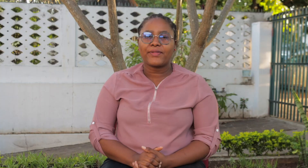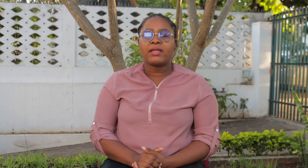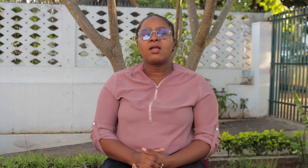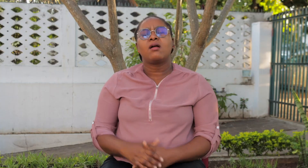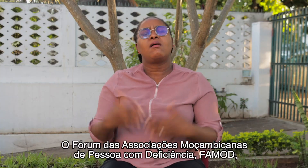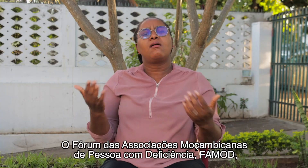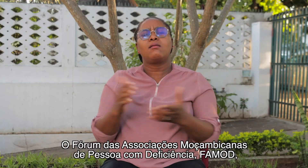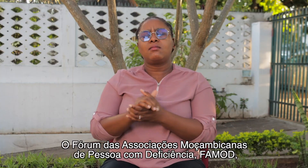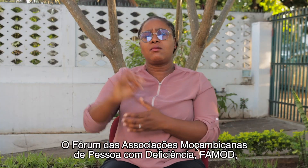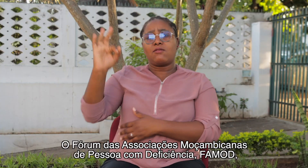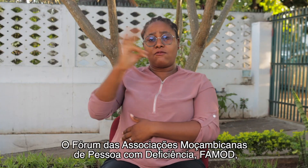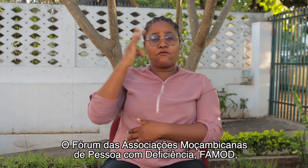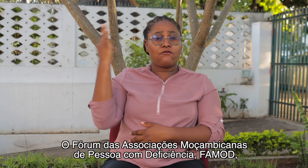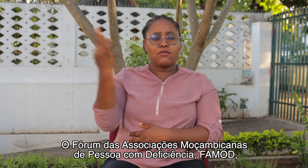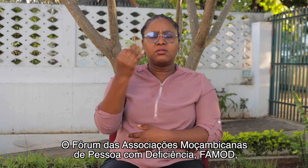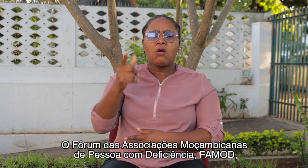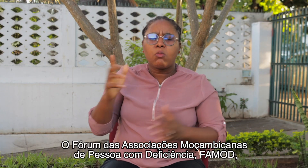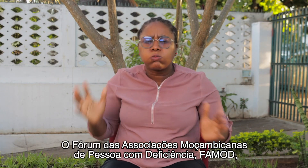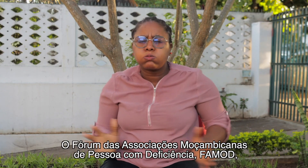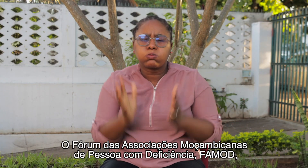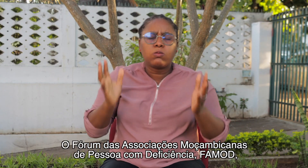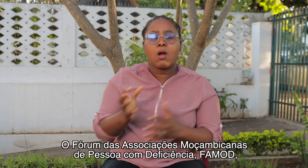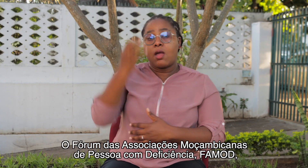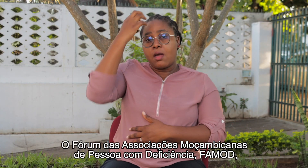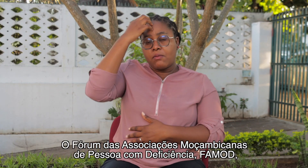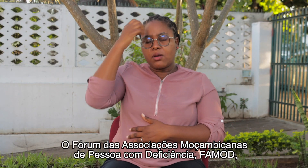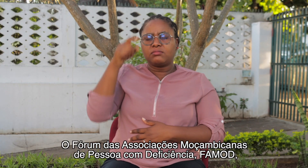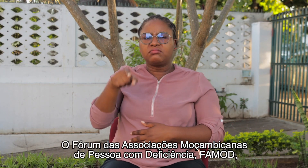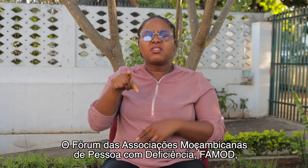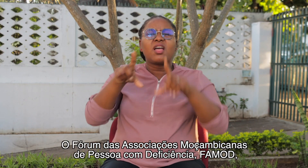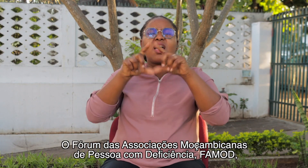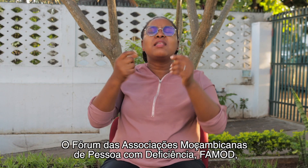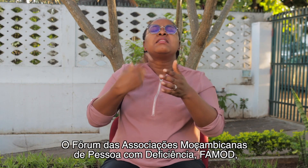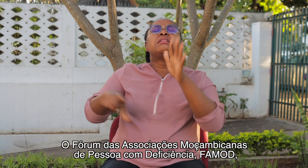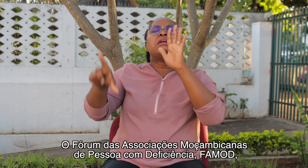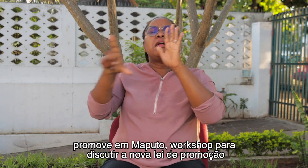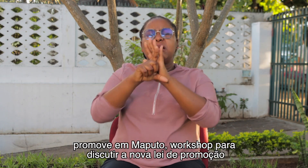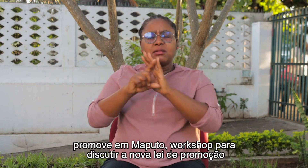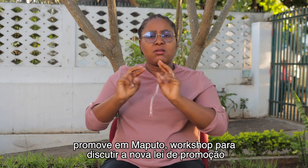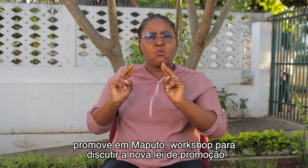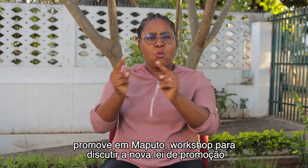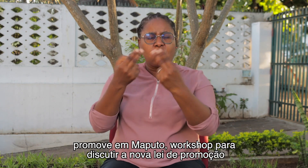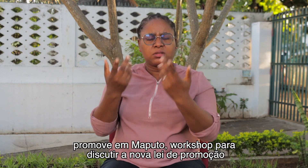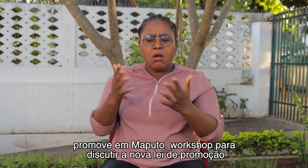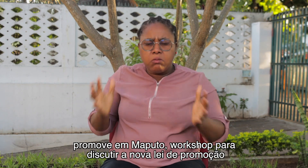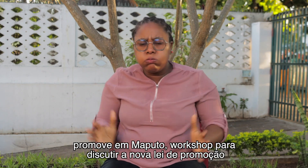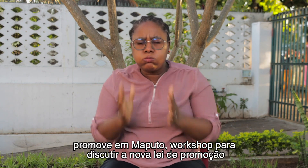O Fórum das Associações Moçambicanas de Pessoas com Deficiência, FAMOD, promove em Maputo o workshop